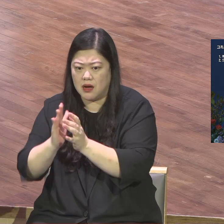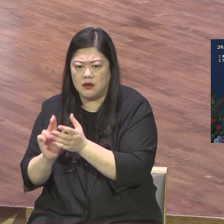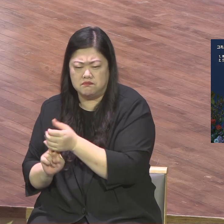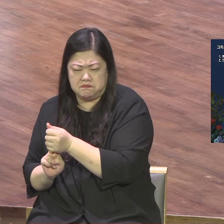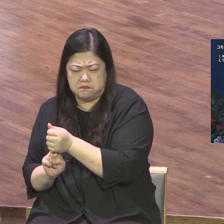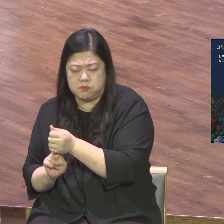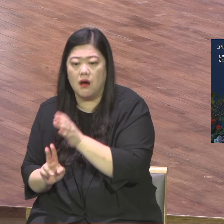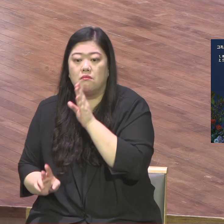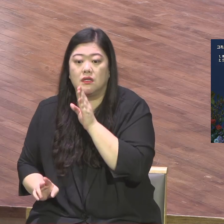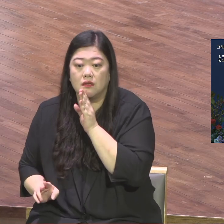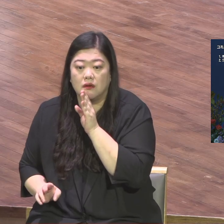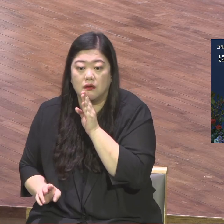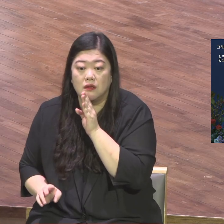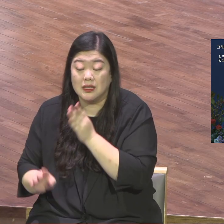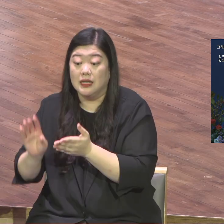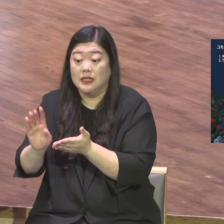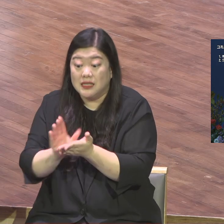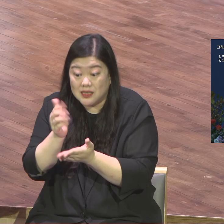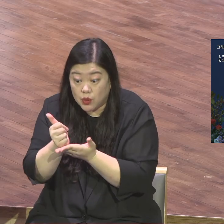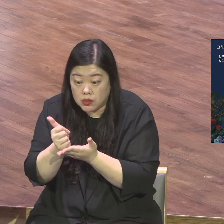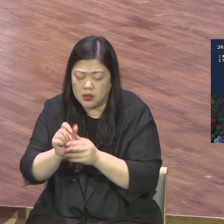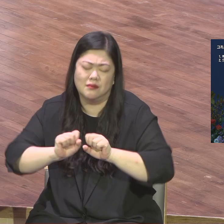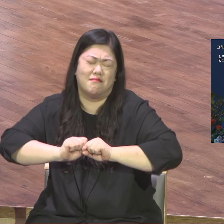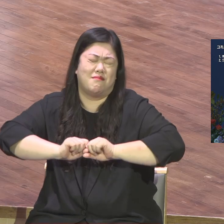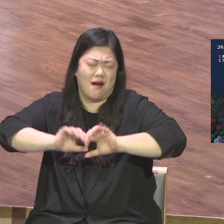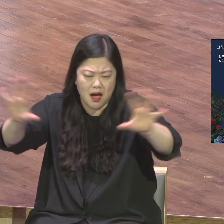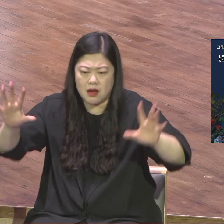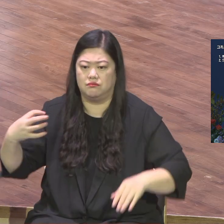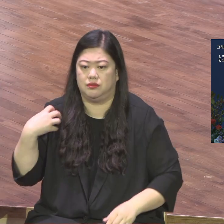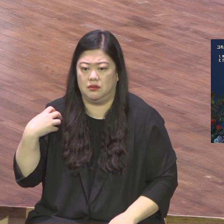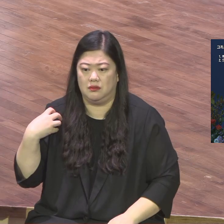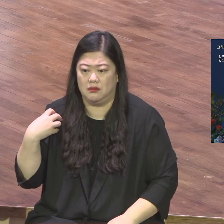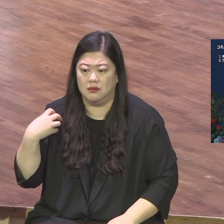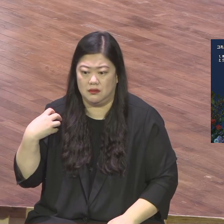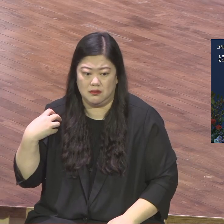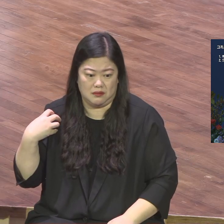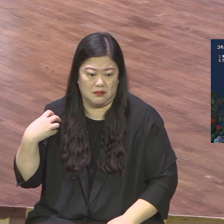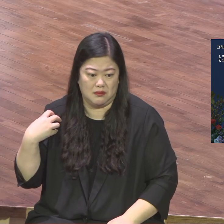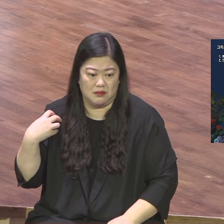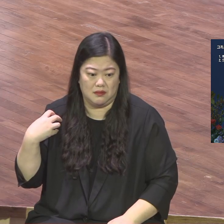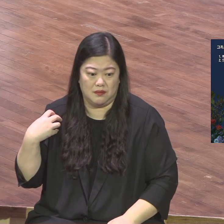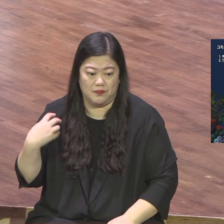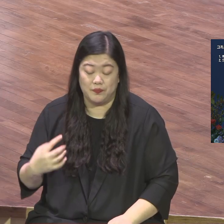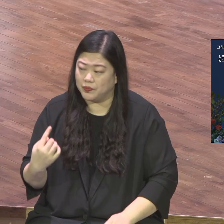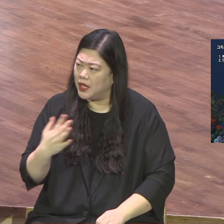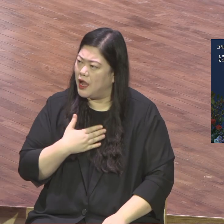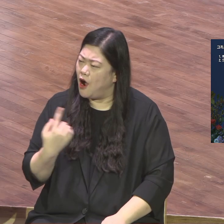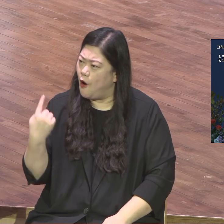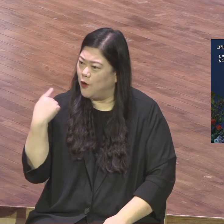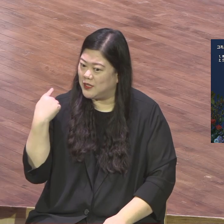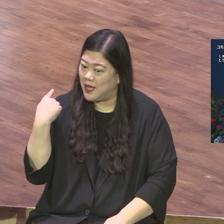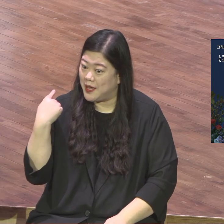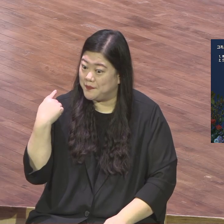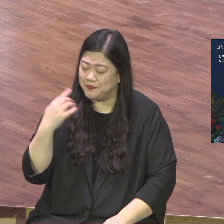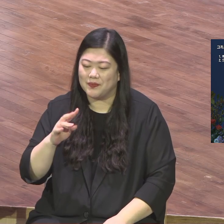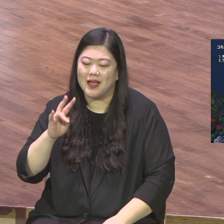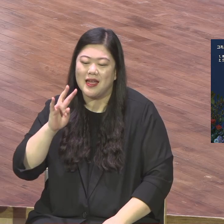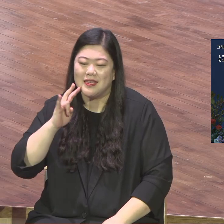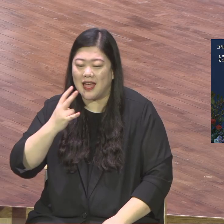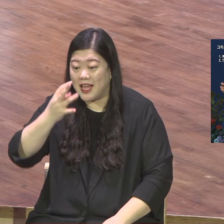그리스도 비밀을 드러나게 해야 됩니다. 드러나게 해라. 드러내. 어제 저녁에 예술의 전당에서